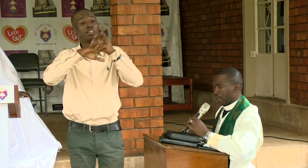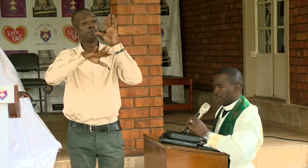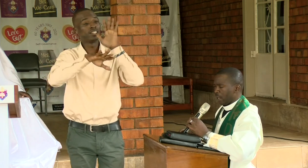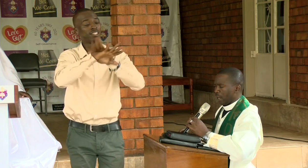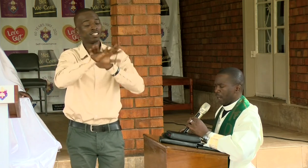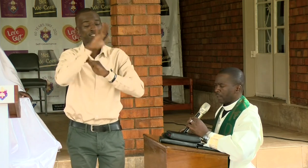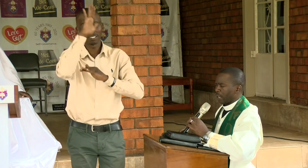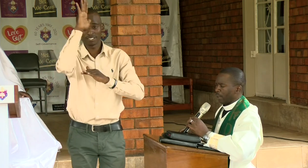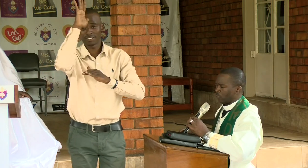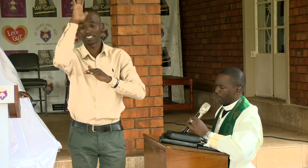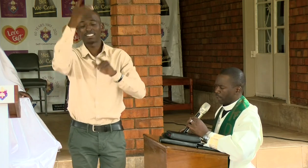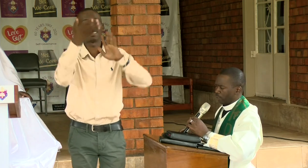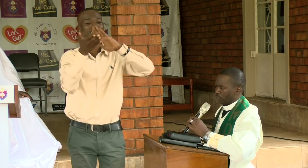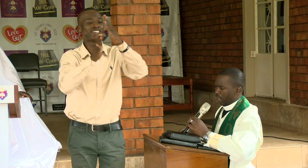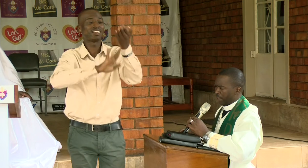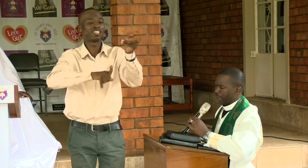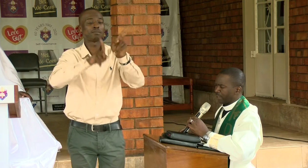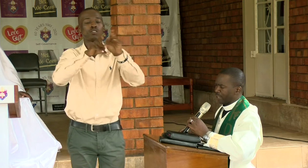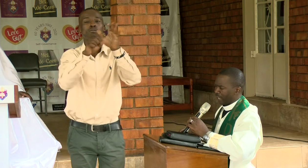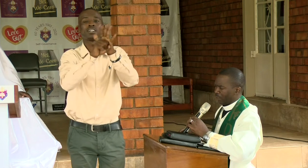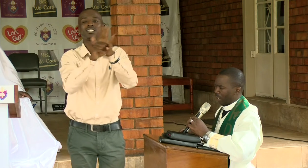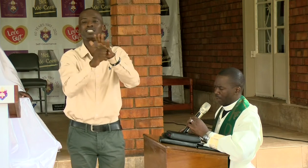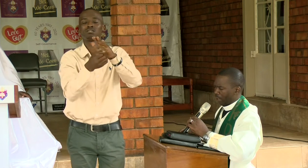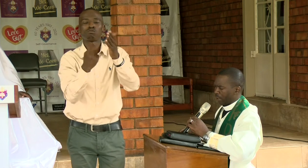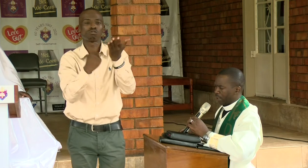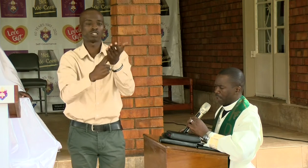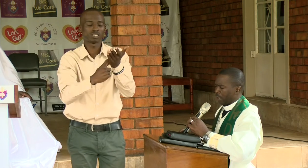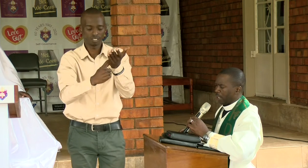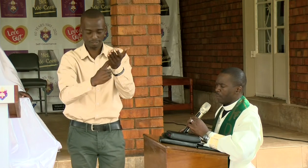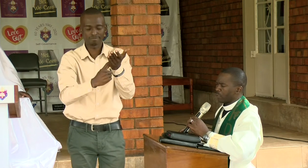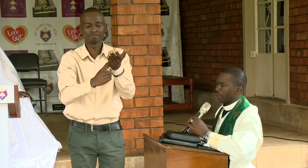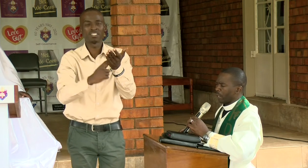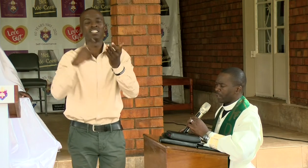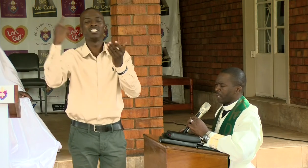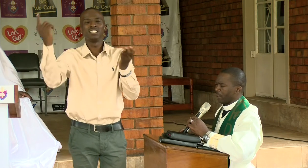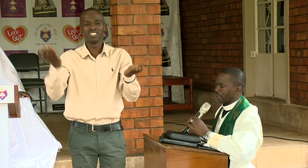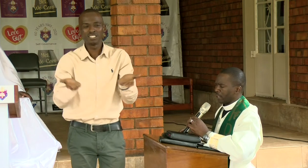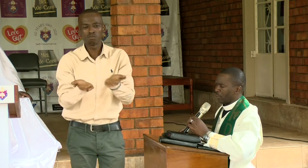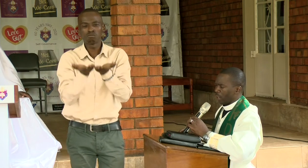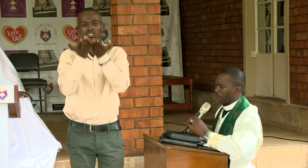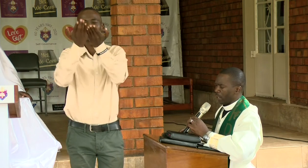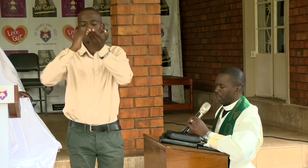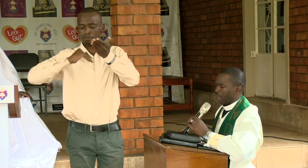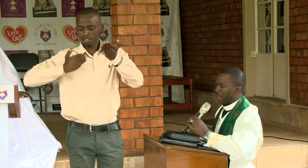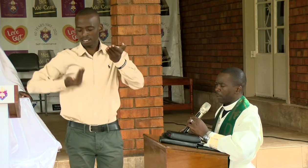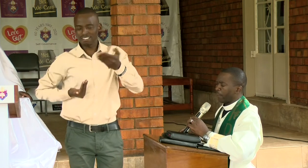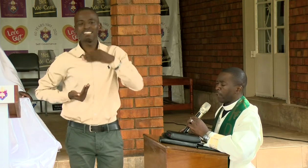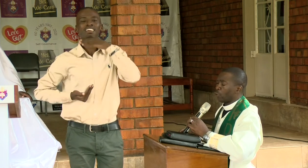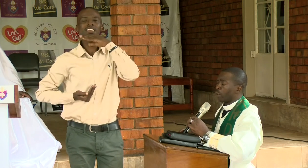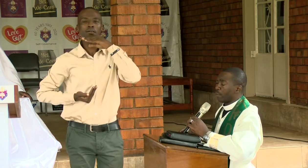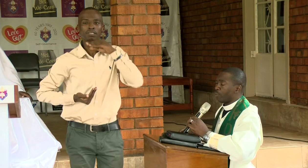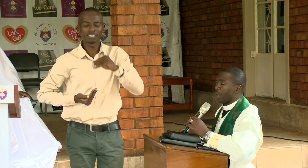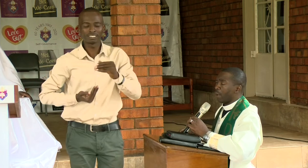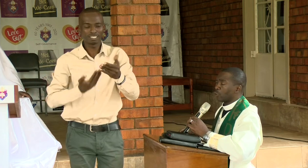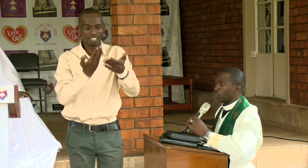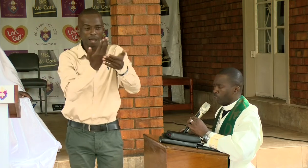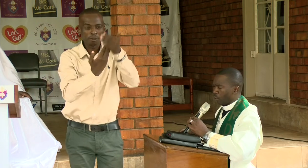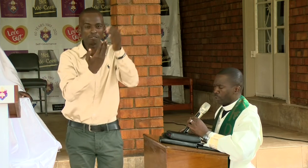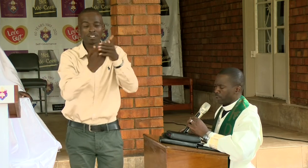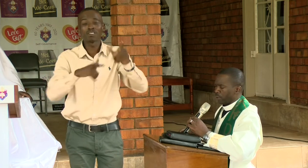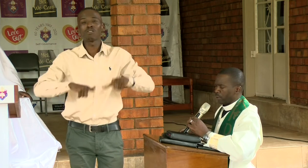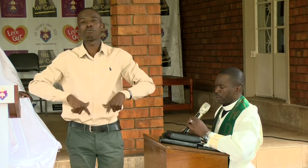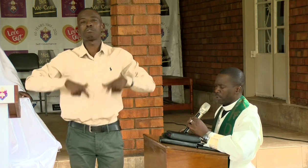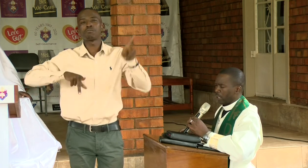naye atta abantu bangi mu Uganda. Basinkane Mukama, era yimusa abakazi n'abasajja Mukama abafeeri obulamu bw'abantu